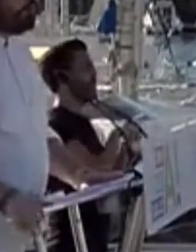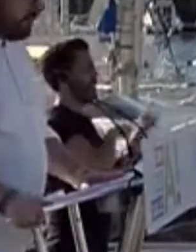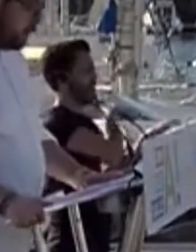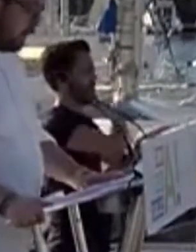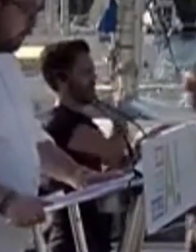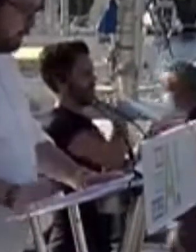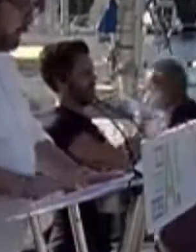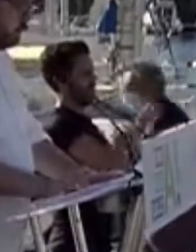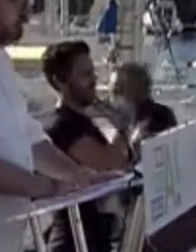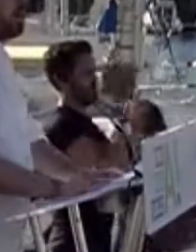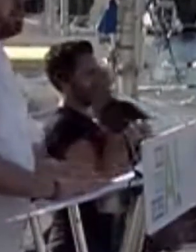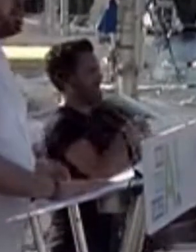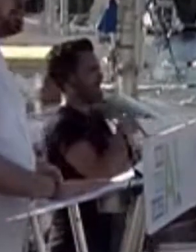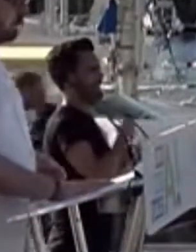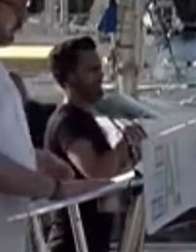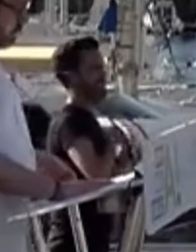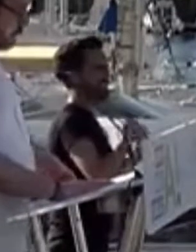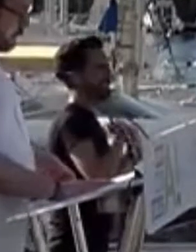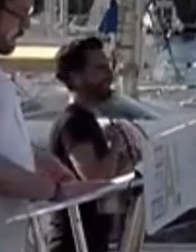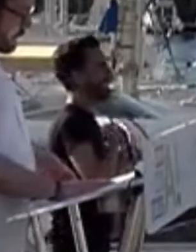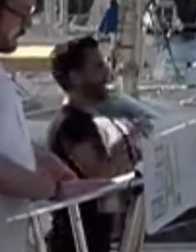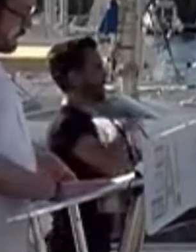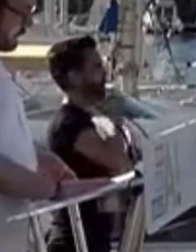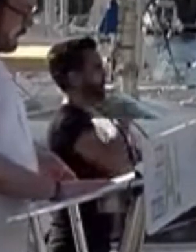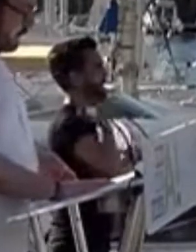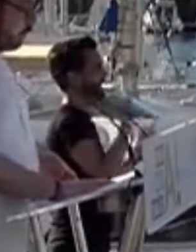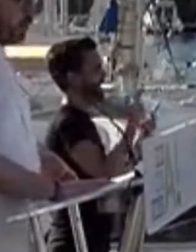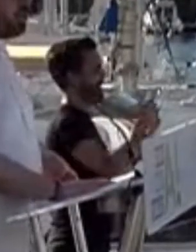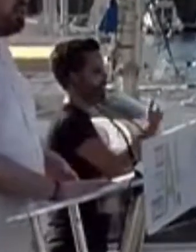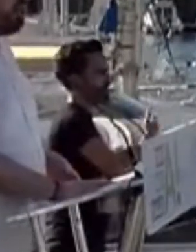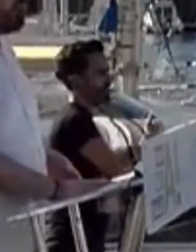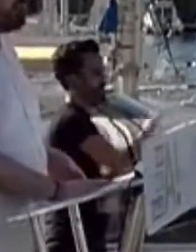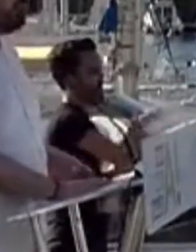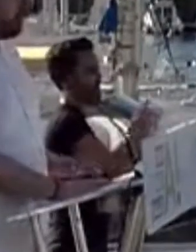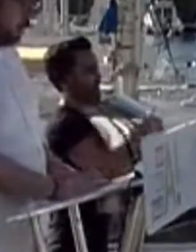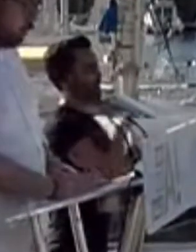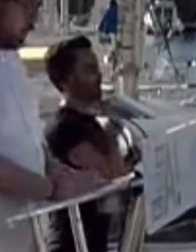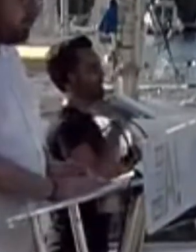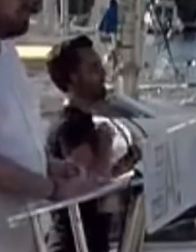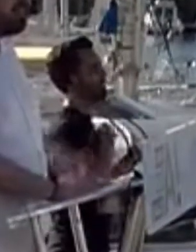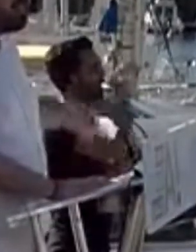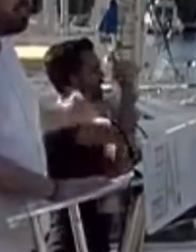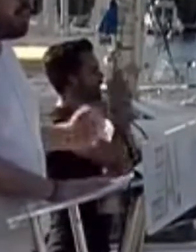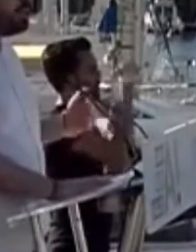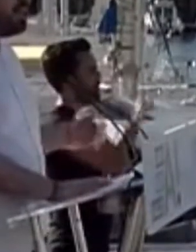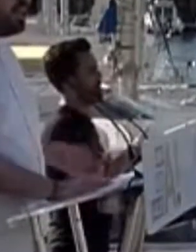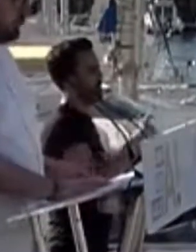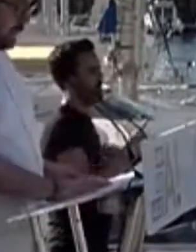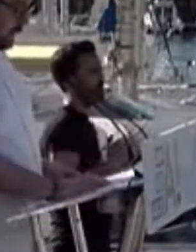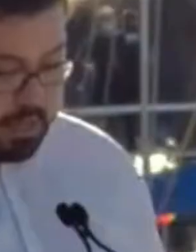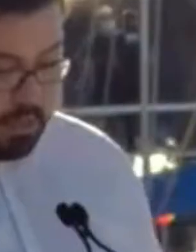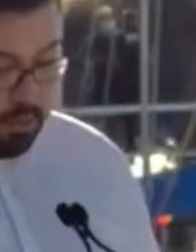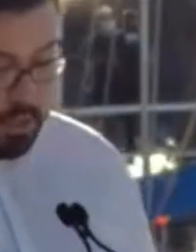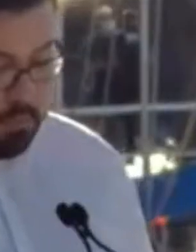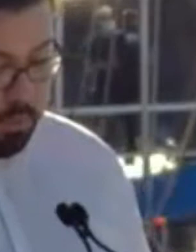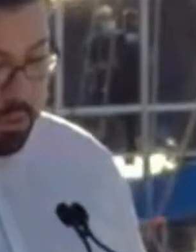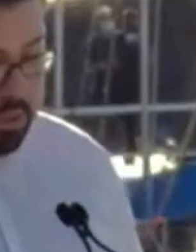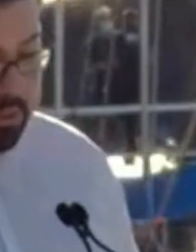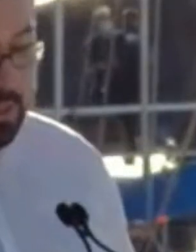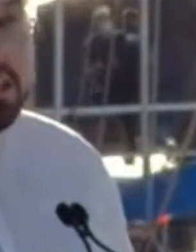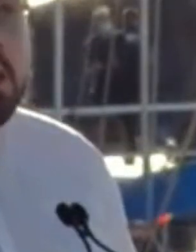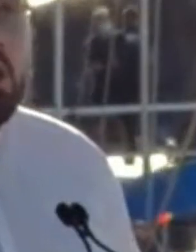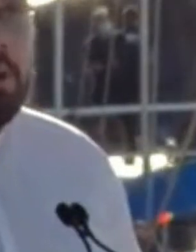hospital privatizado e recortado, coa atención primaria ao borde do colapso e con recortes cada verán en algo